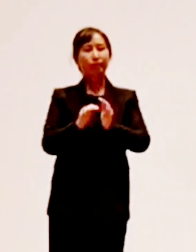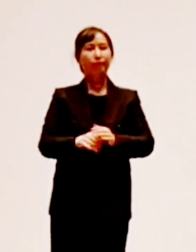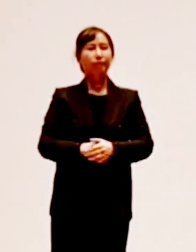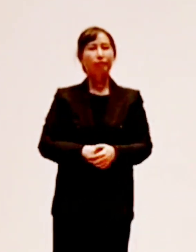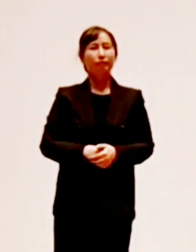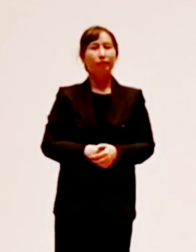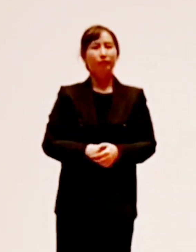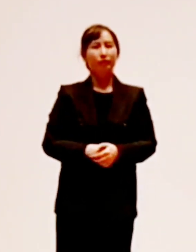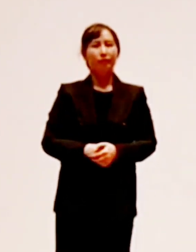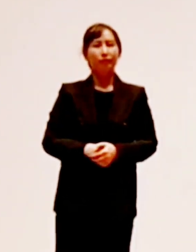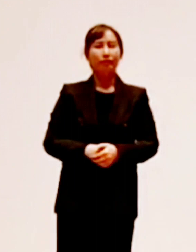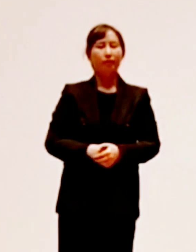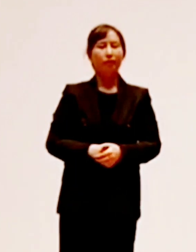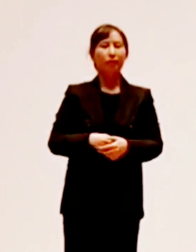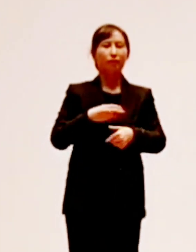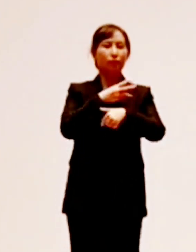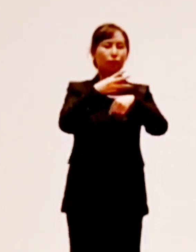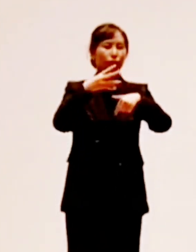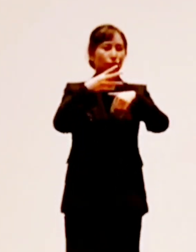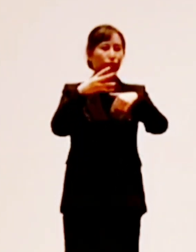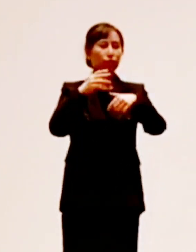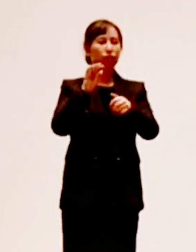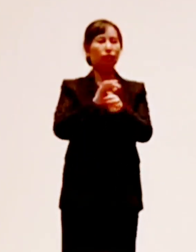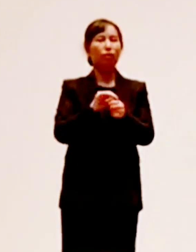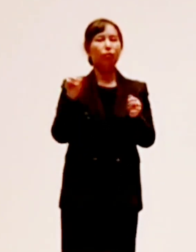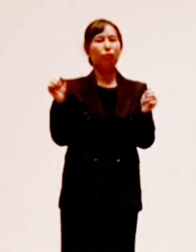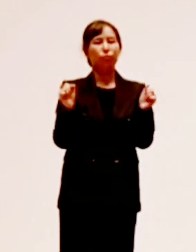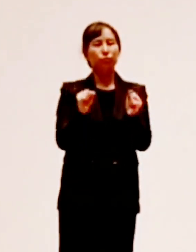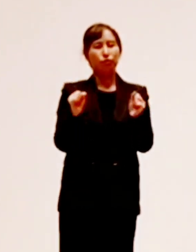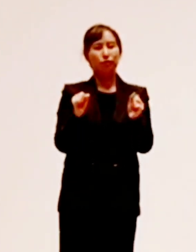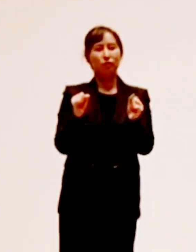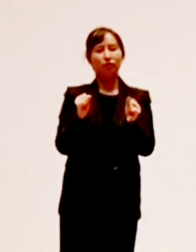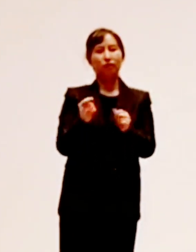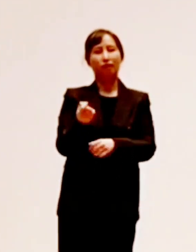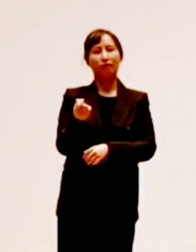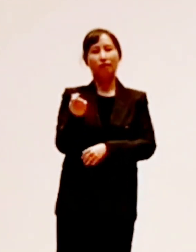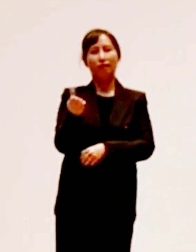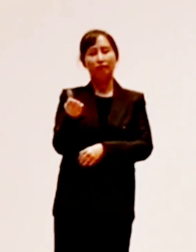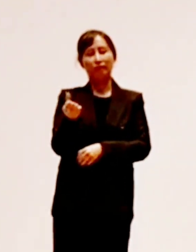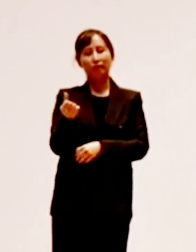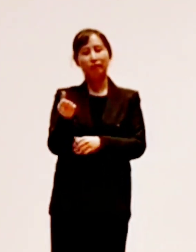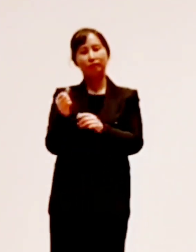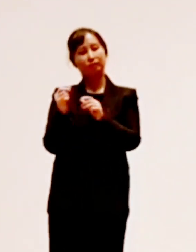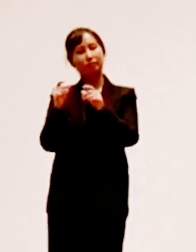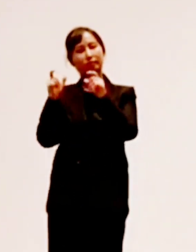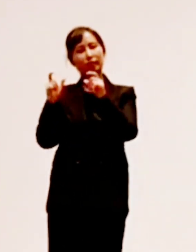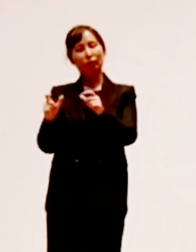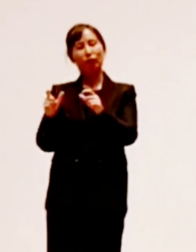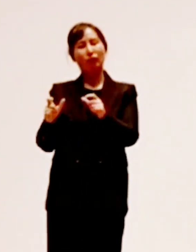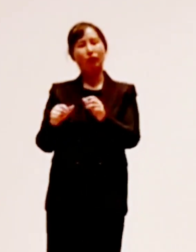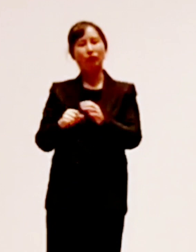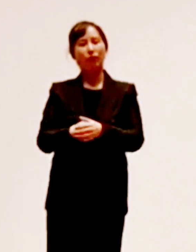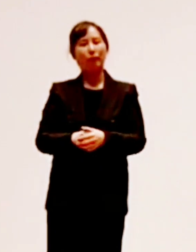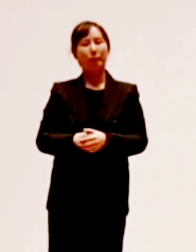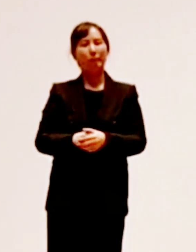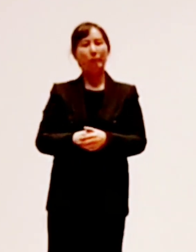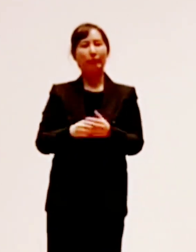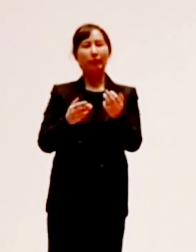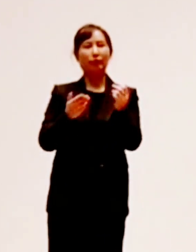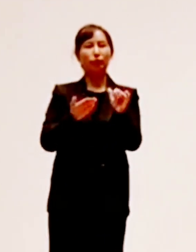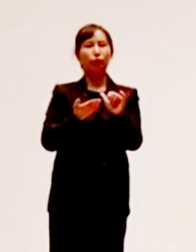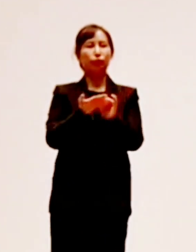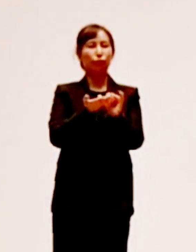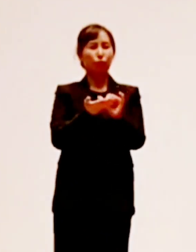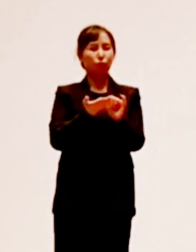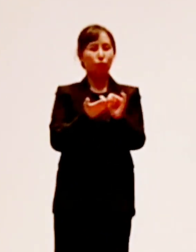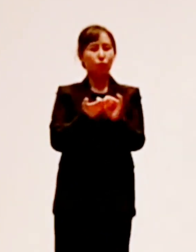네. 군위군이 경상북도에서는 가장 작은 군이었습니다. 네. 울릉도